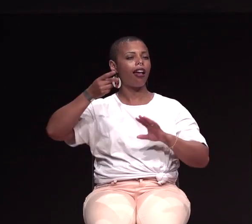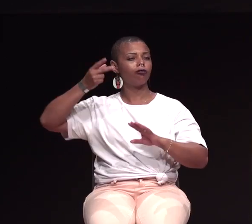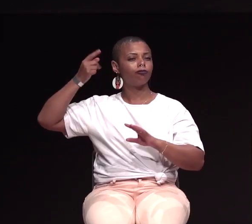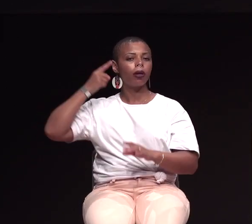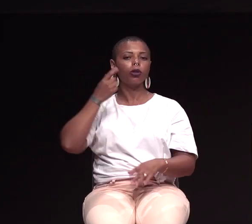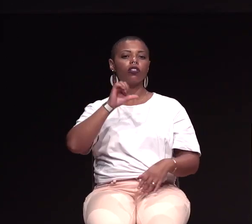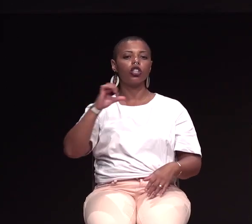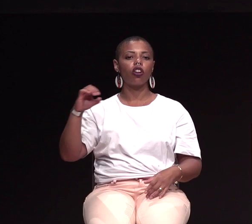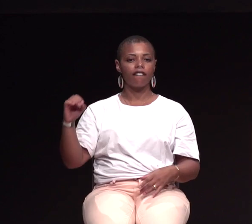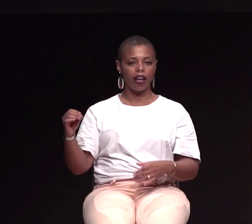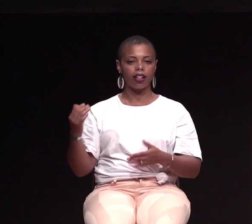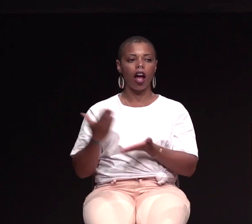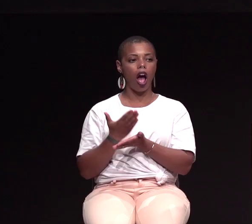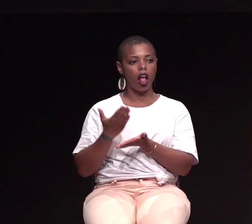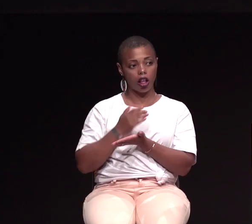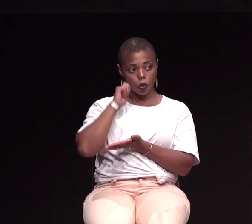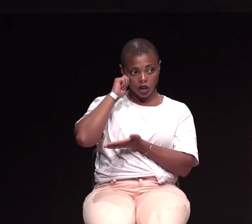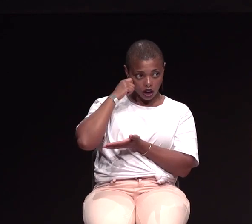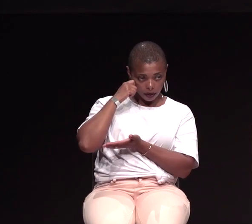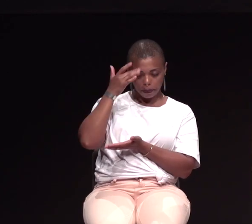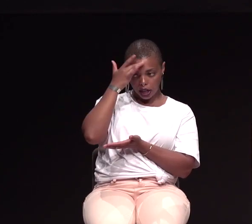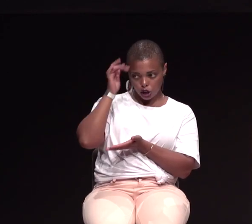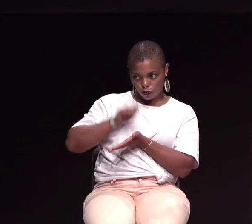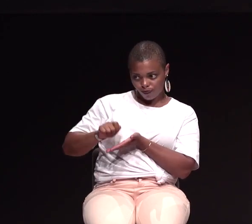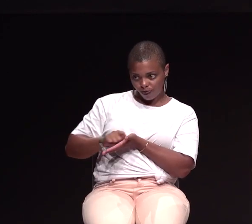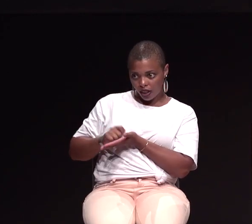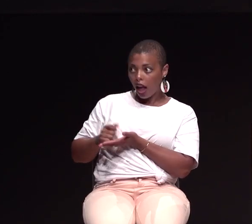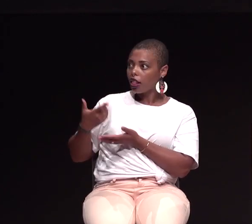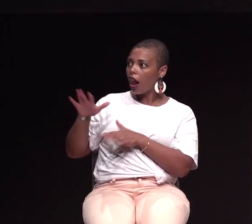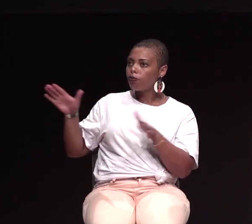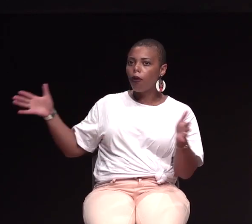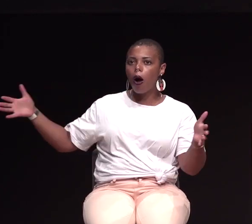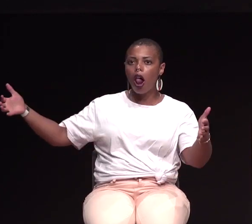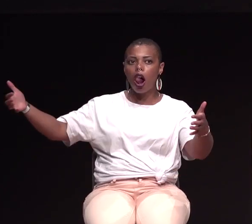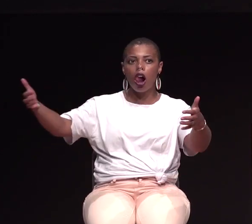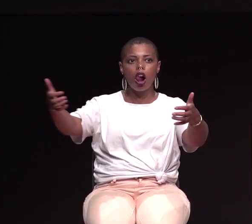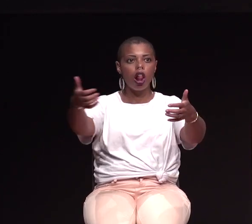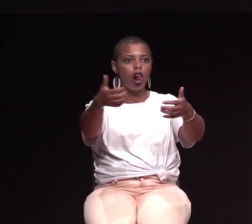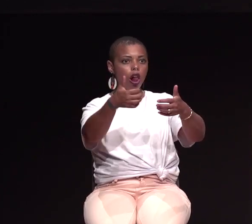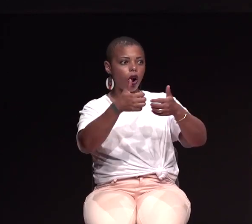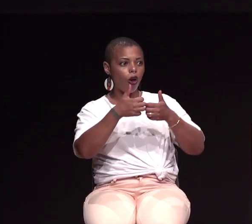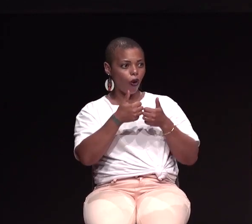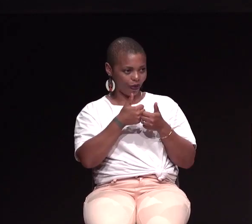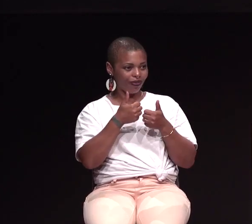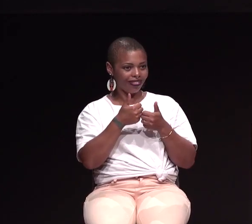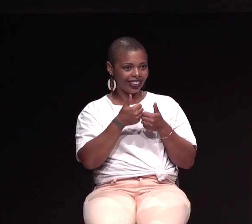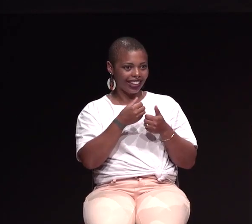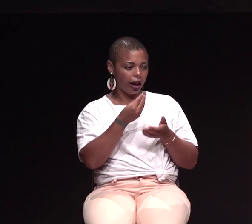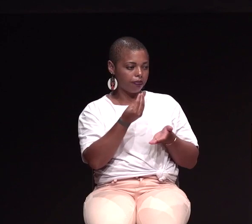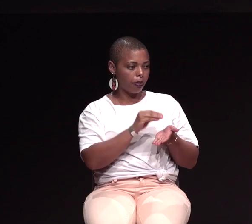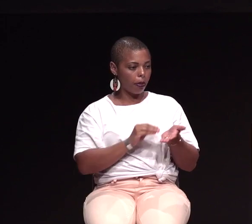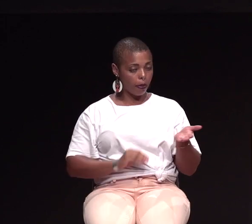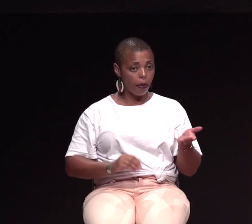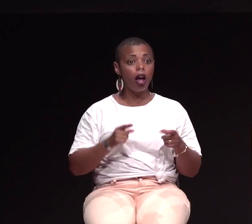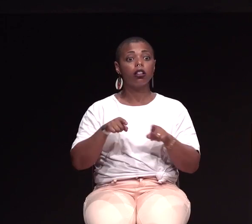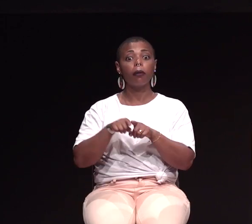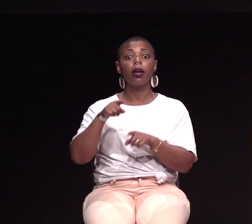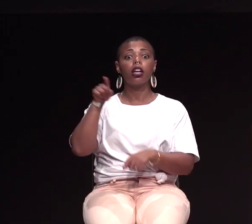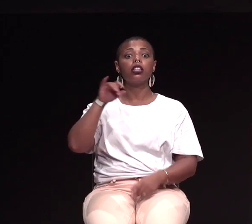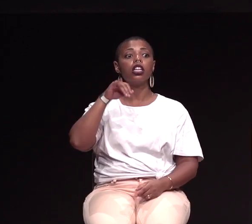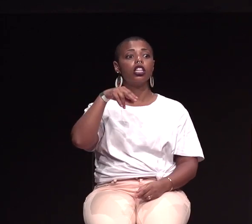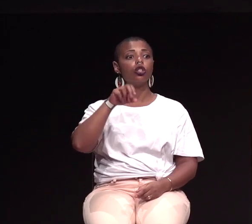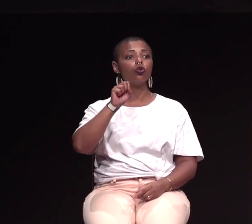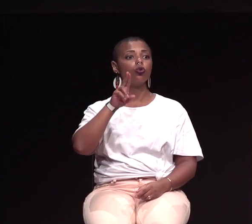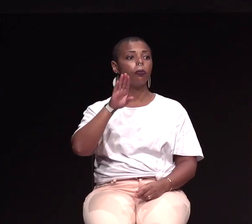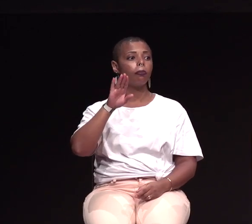anos 90, né? E o Insubmissas Lágrimas de Mulheres, que é um livro que ela já escreve depois de 20 anos de